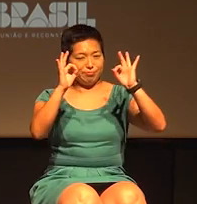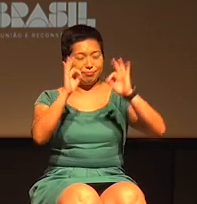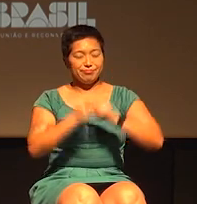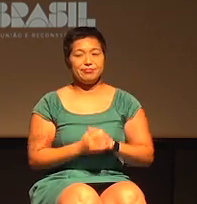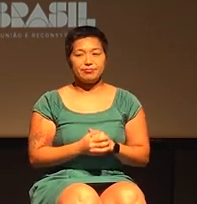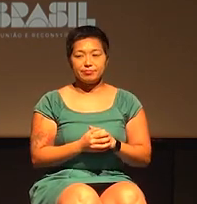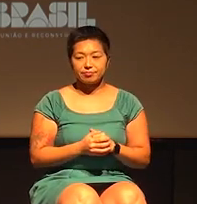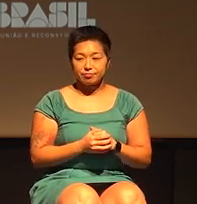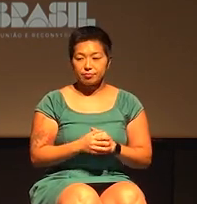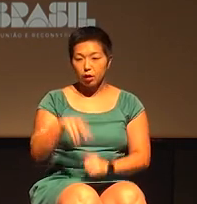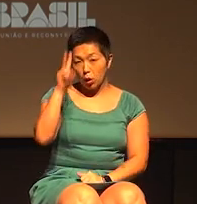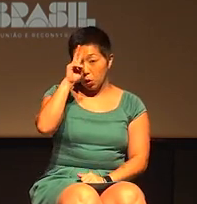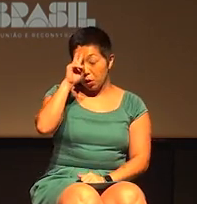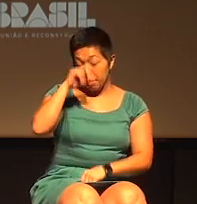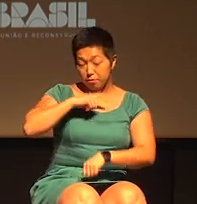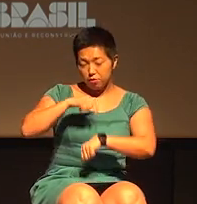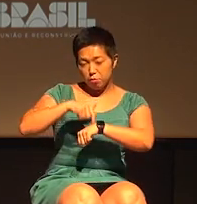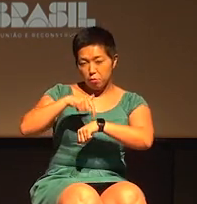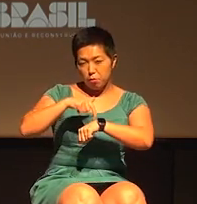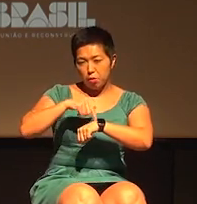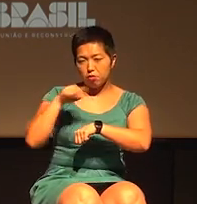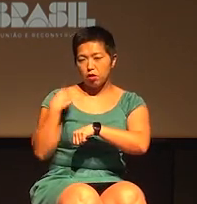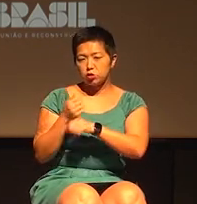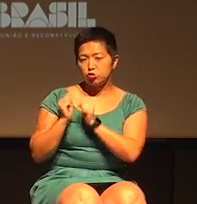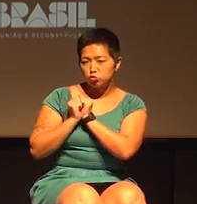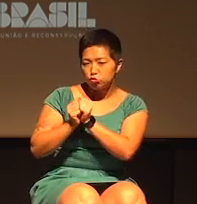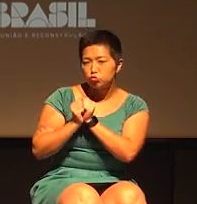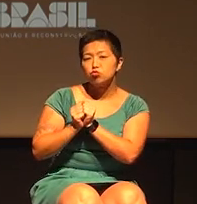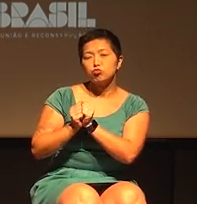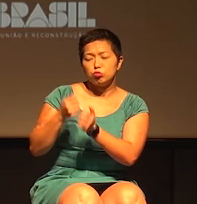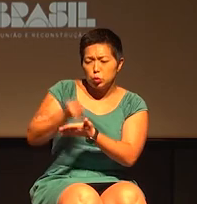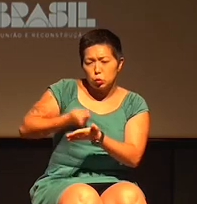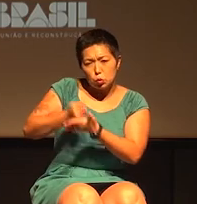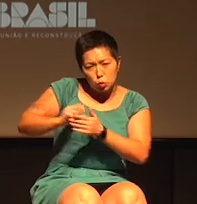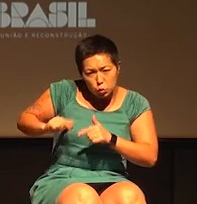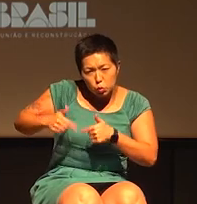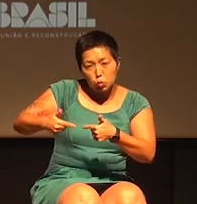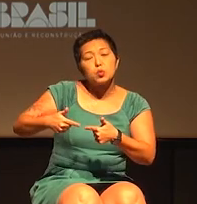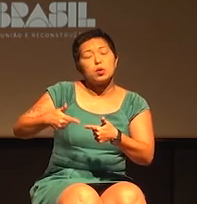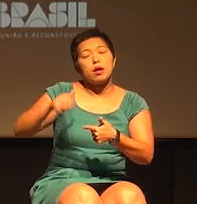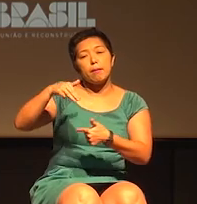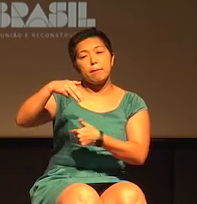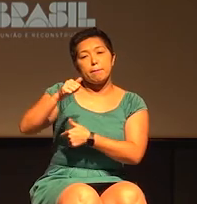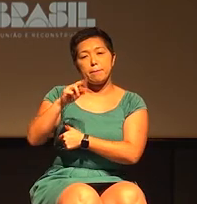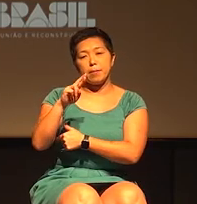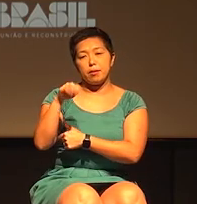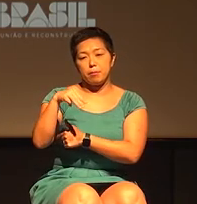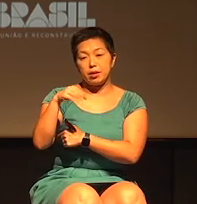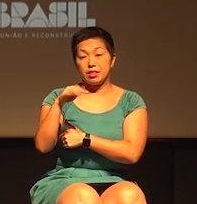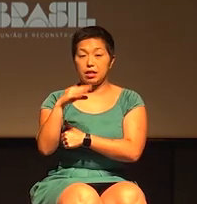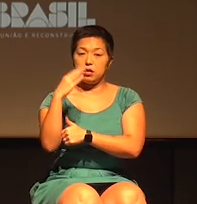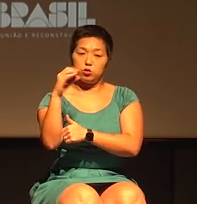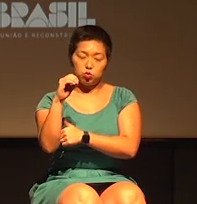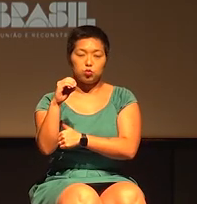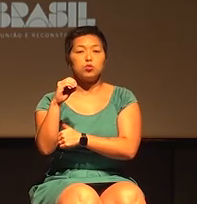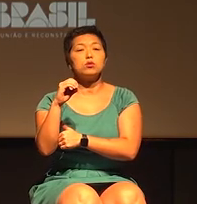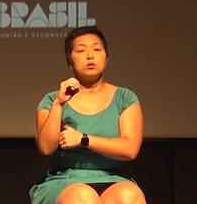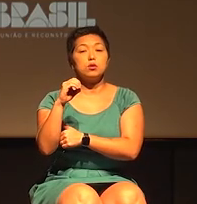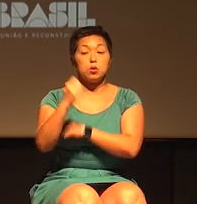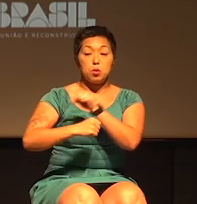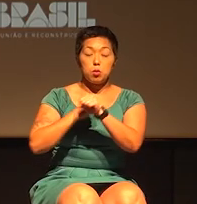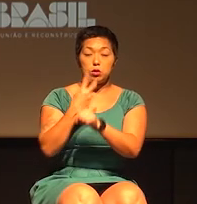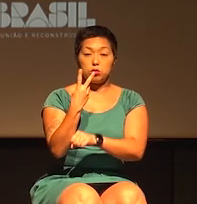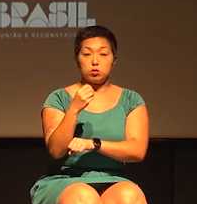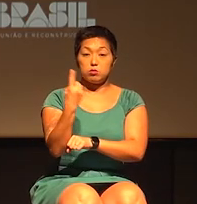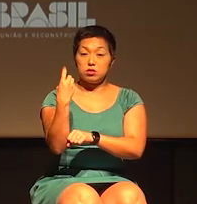eu eu lembro de uma de um momento que a gente estava junto né na empreitada que foi um marmitao em 2019 que foi no começo da